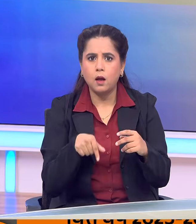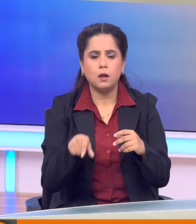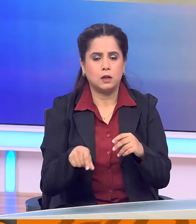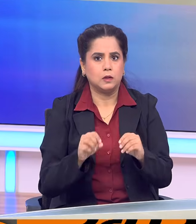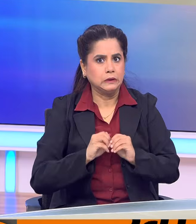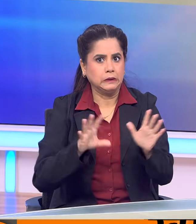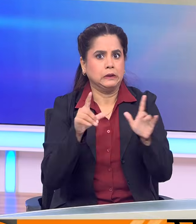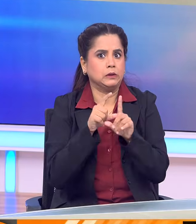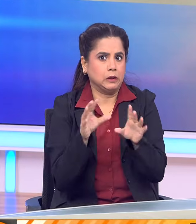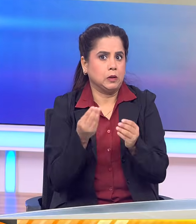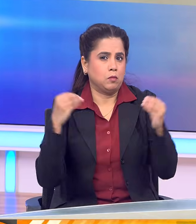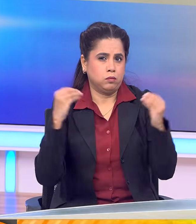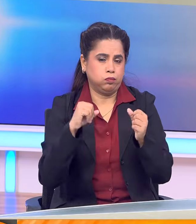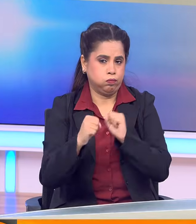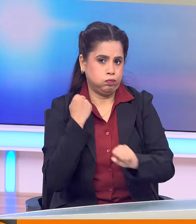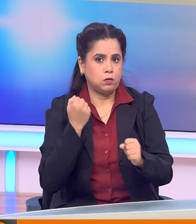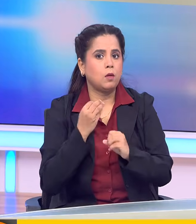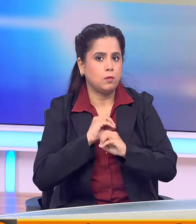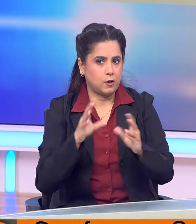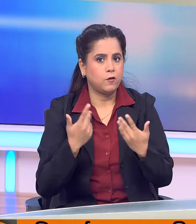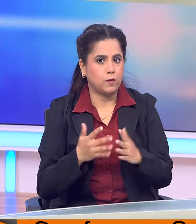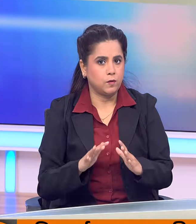जारी किया गया है।